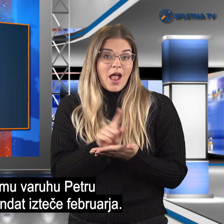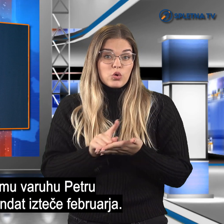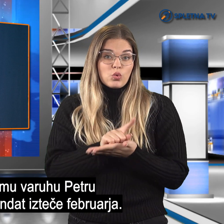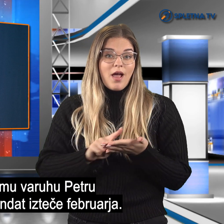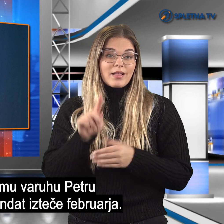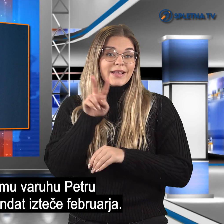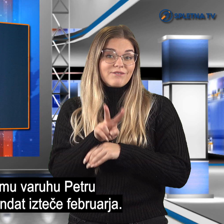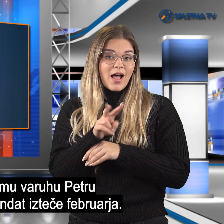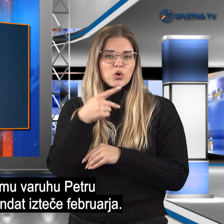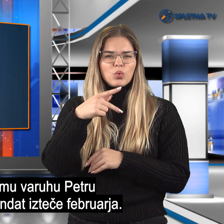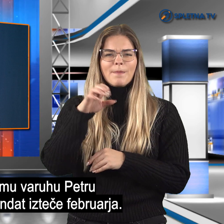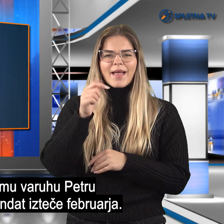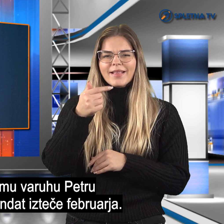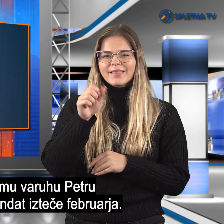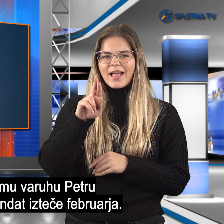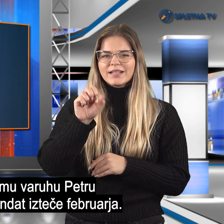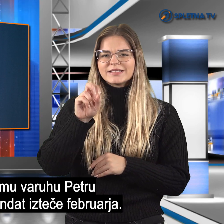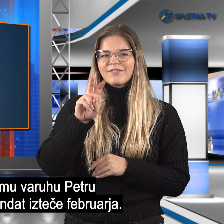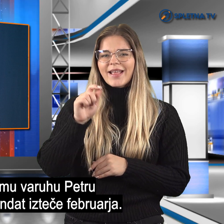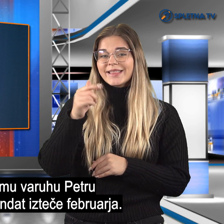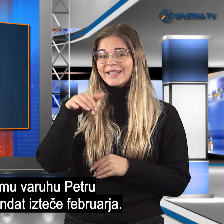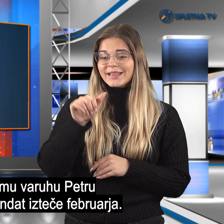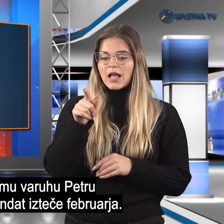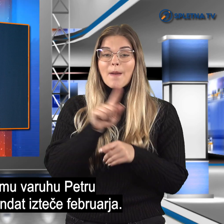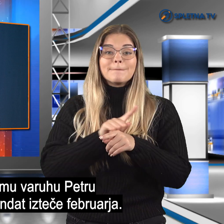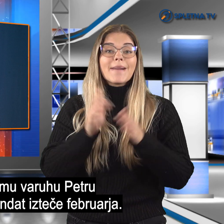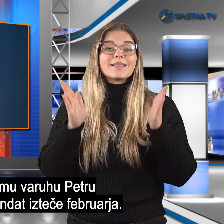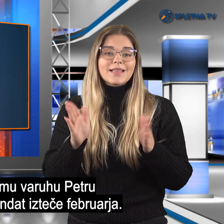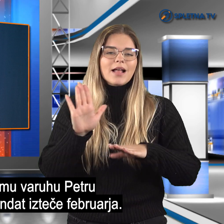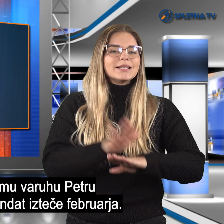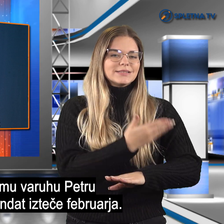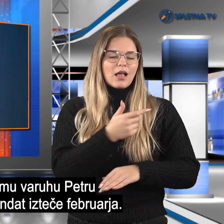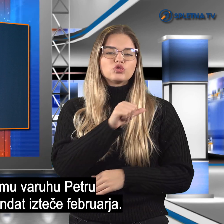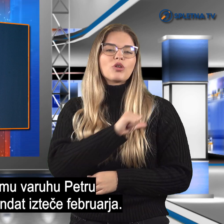Aktualnemu varuhu Petru Svetini se mandat izteče februarja.